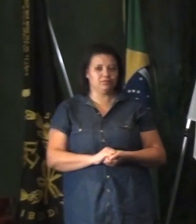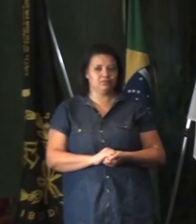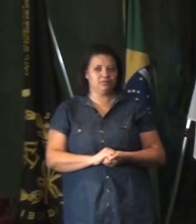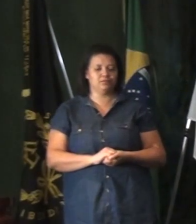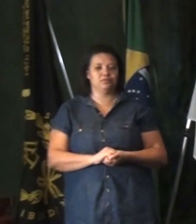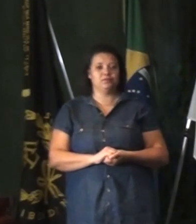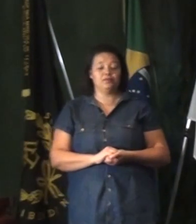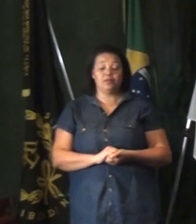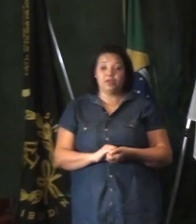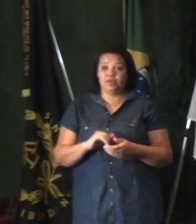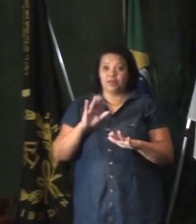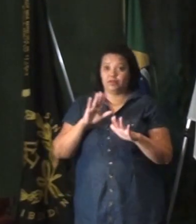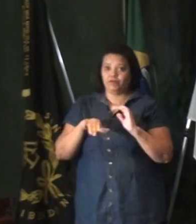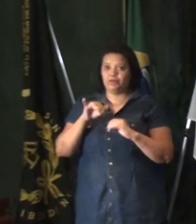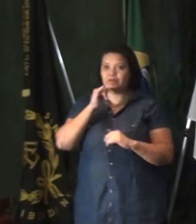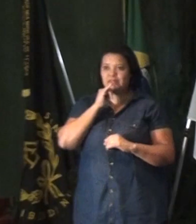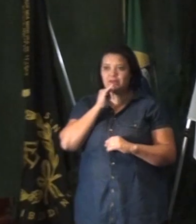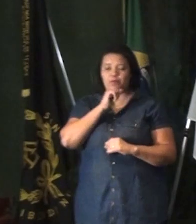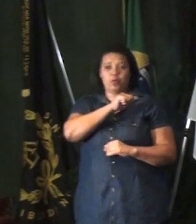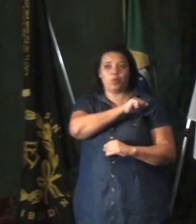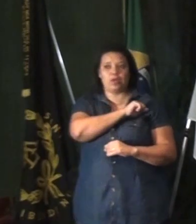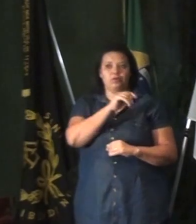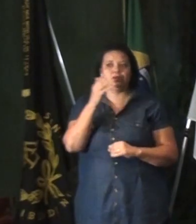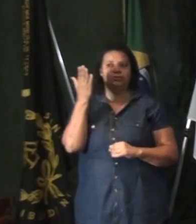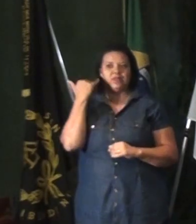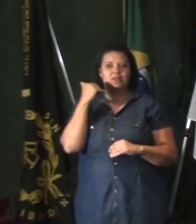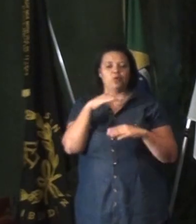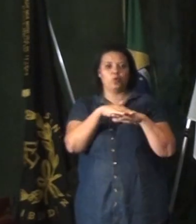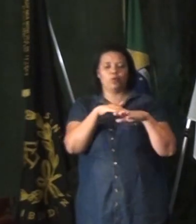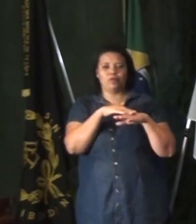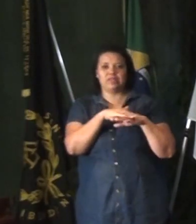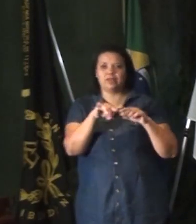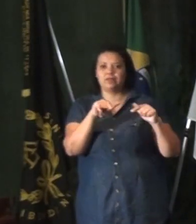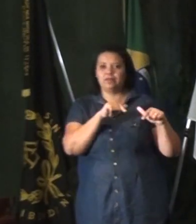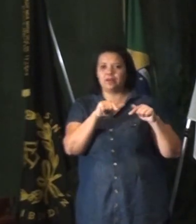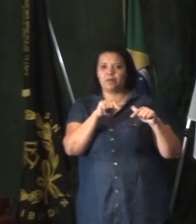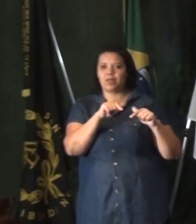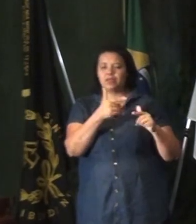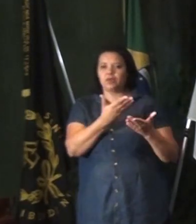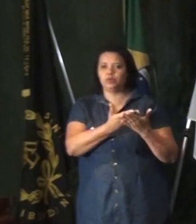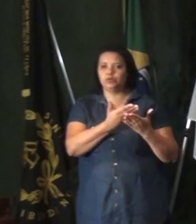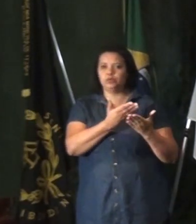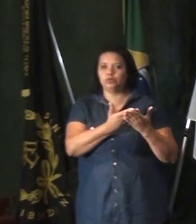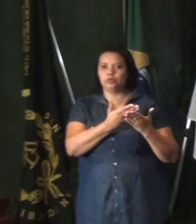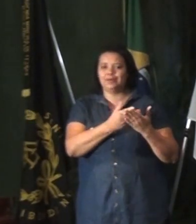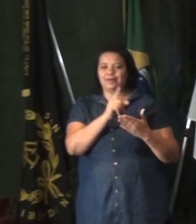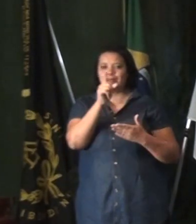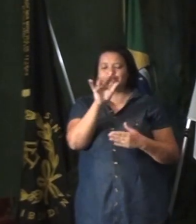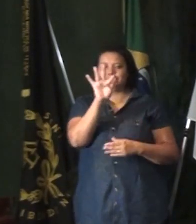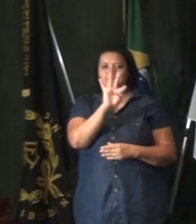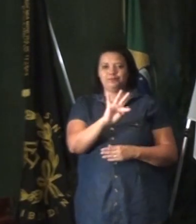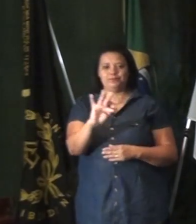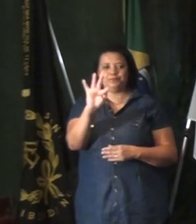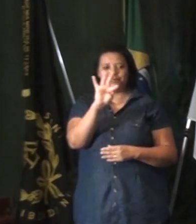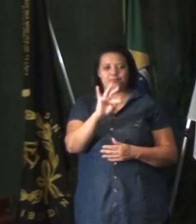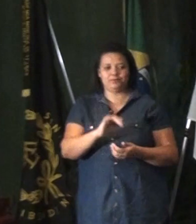pudesse falar como um aluno meu, uma vez trabalhando no colégio universitário com esse